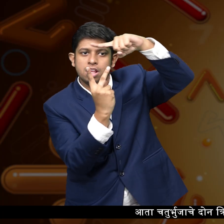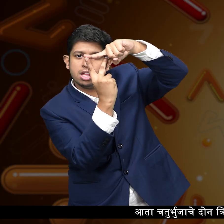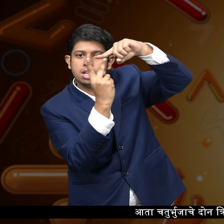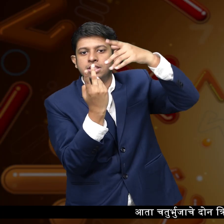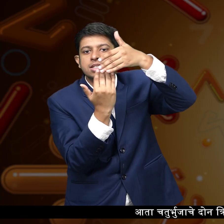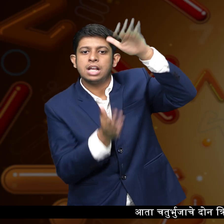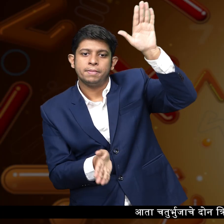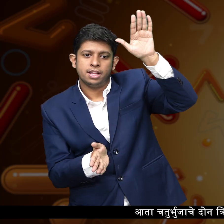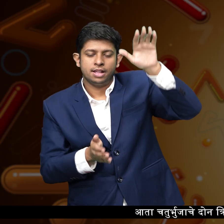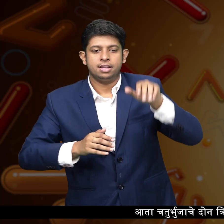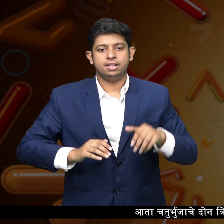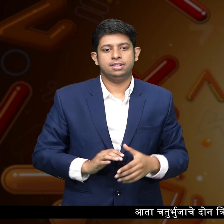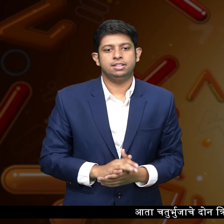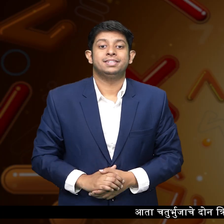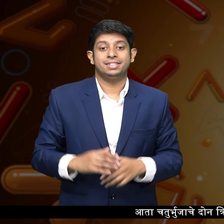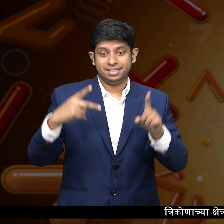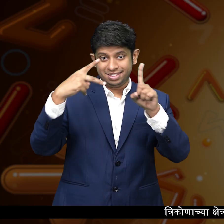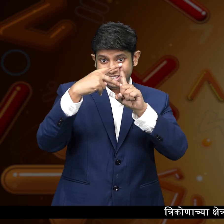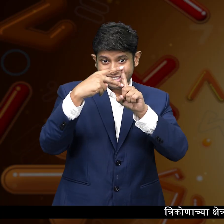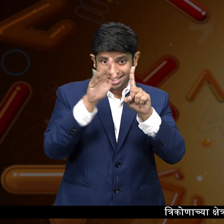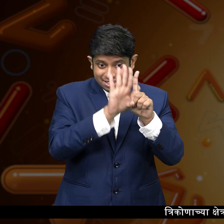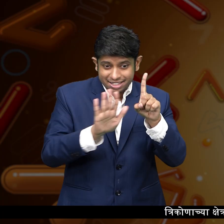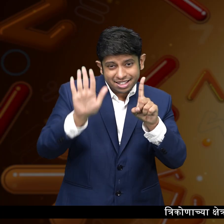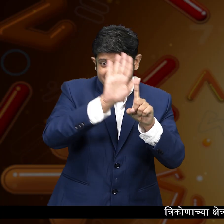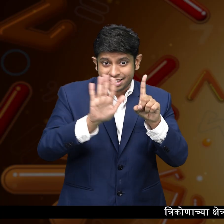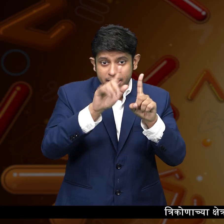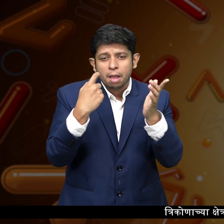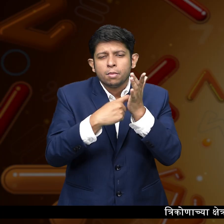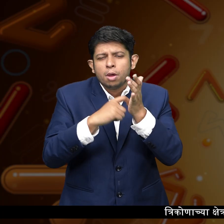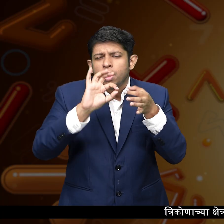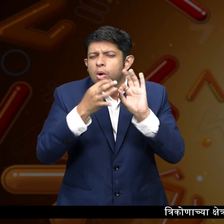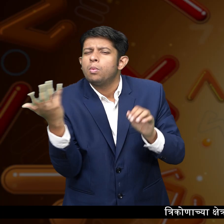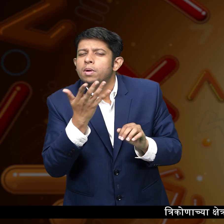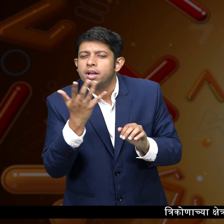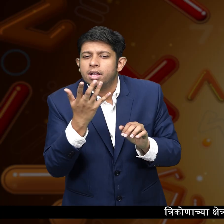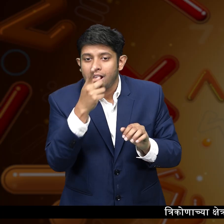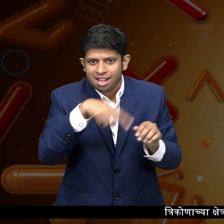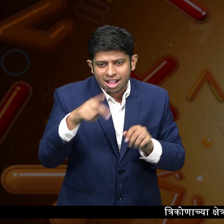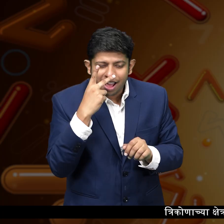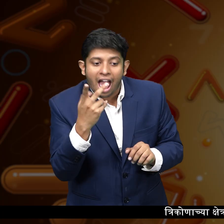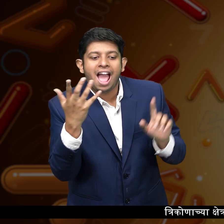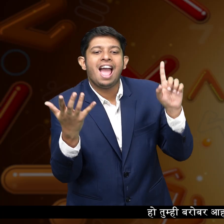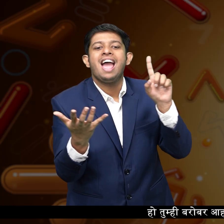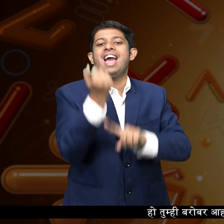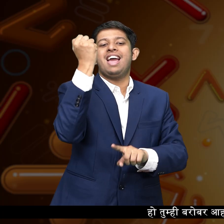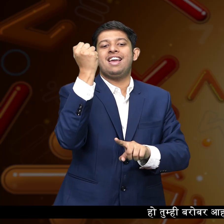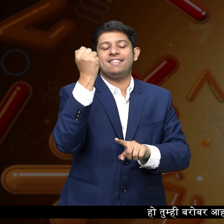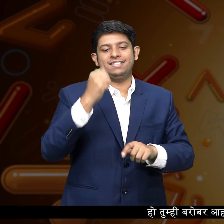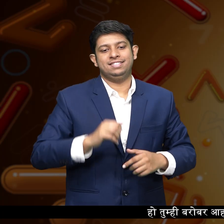त्रिकोणाच्या क्षेत्रफळाचे सूत्र काय आहे? हो, तुम्ही बरोबर